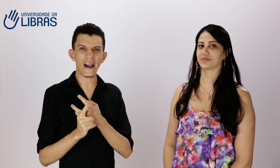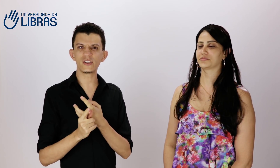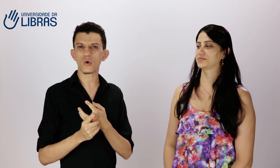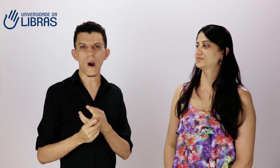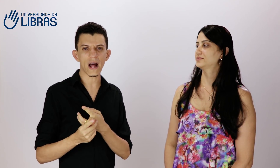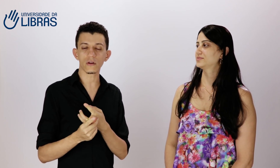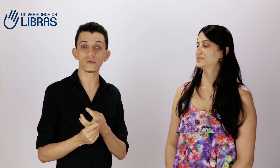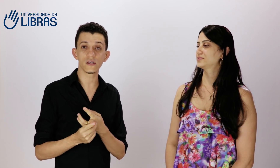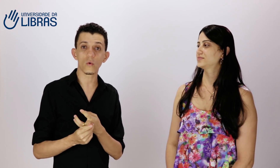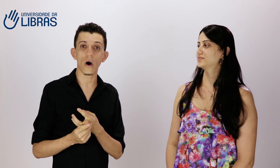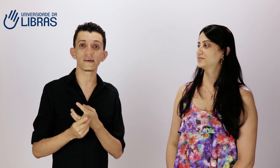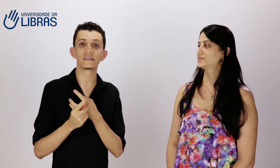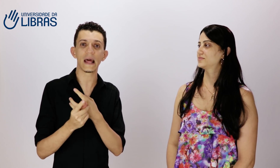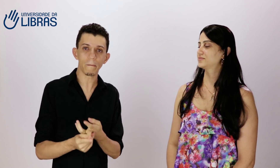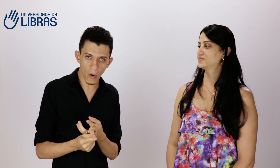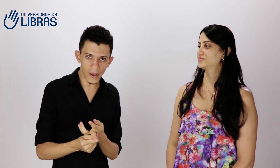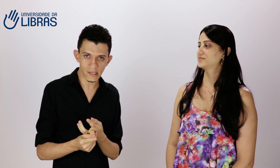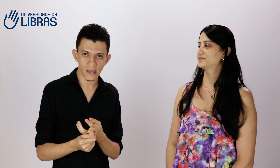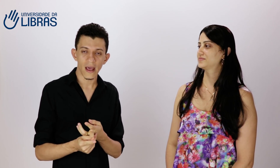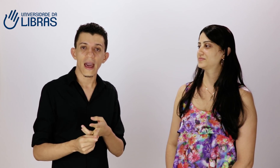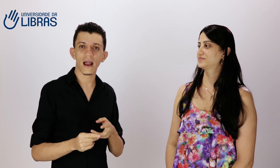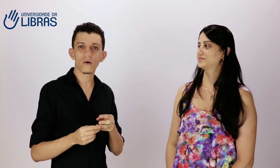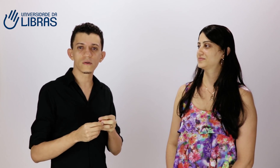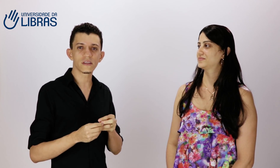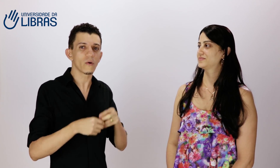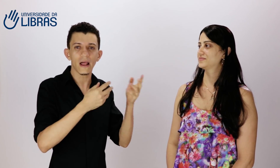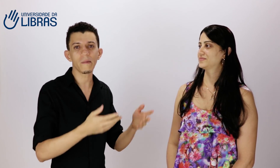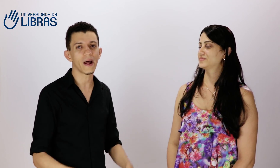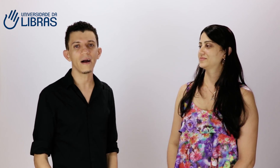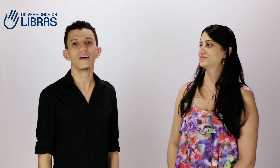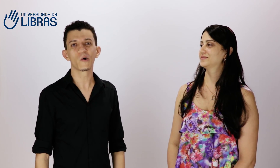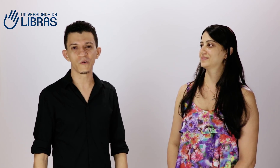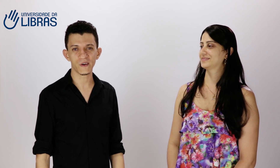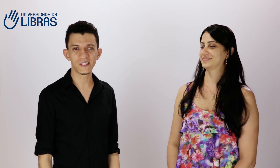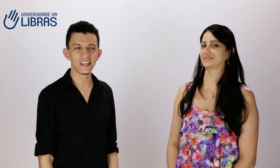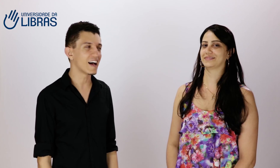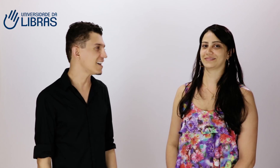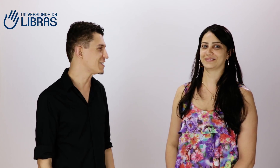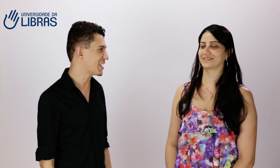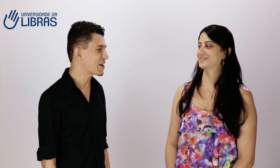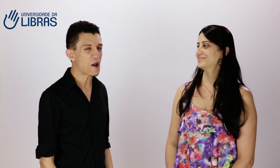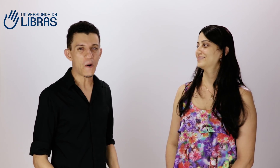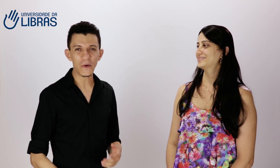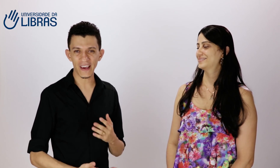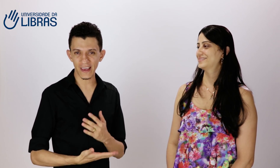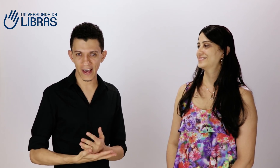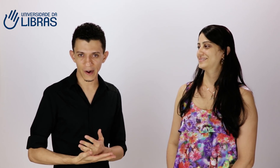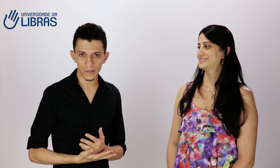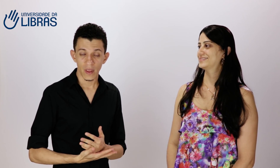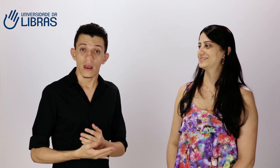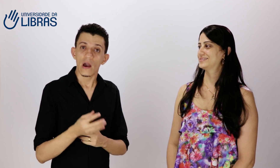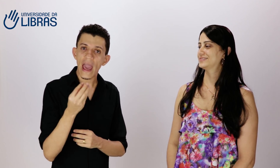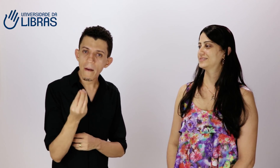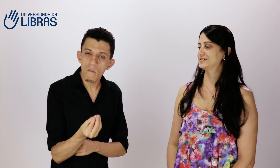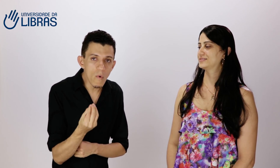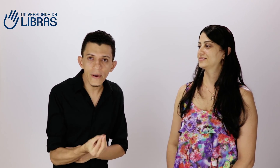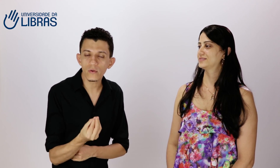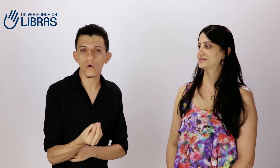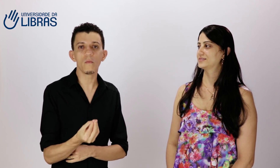mais de 4 ou 5 horas depois, ela conseguiu relembrar com facilidade aí o que era. É muito comum